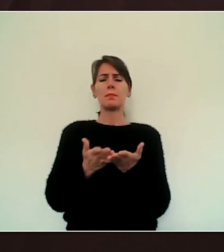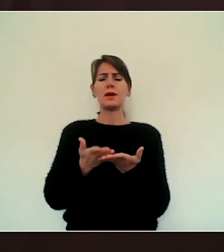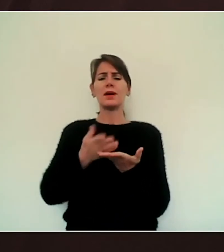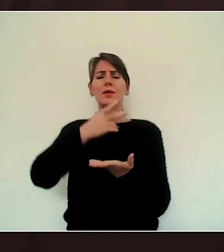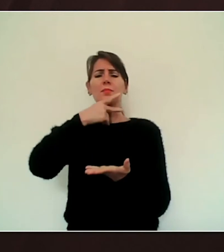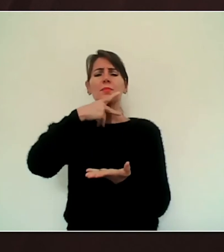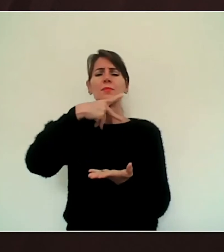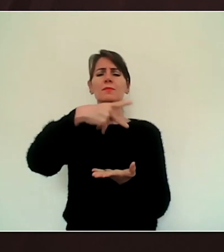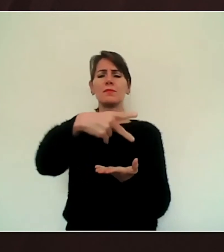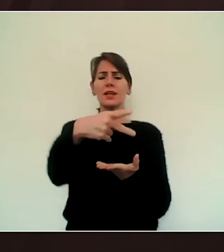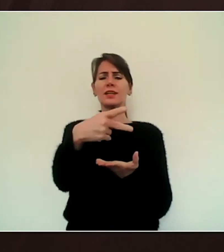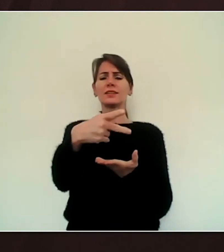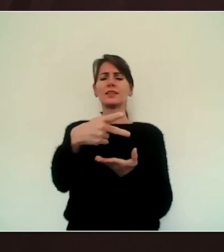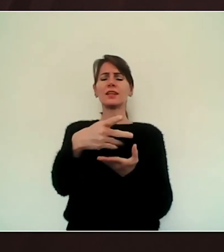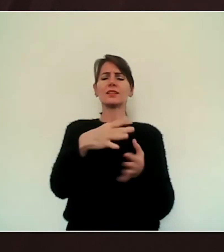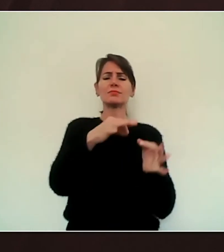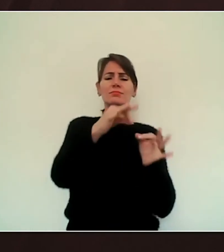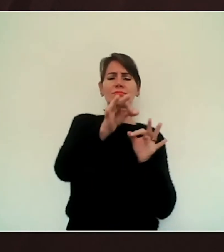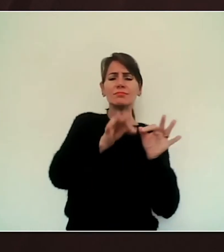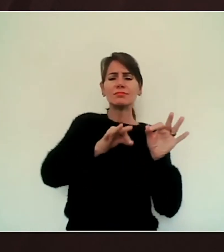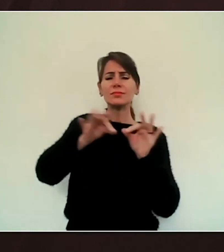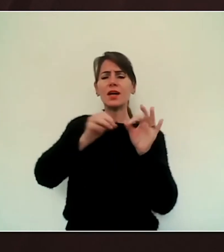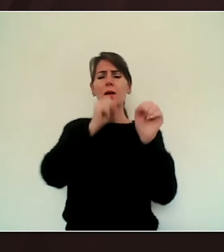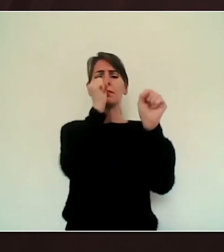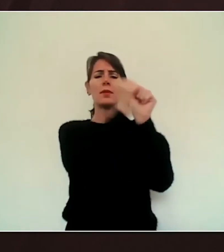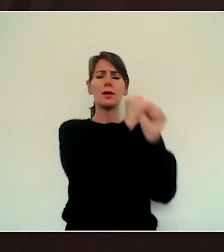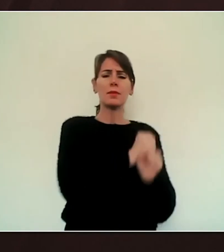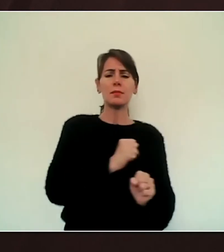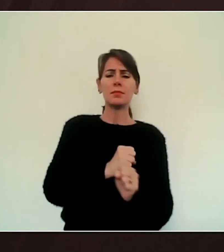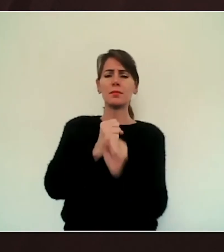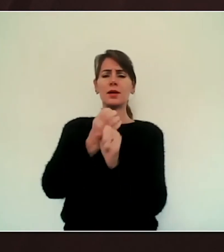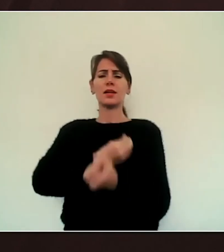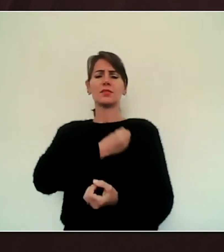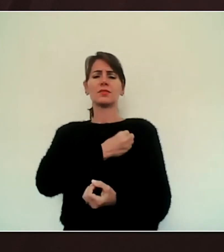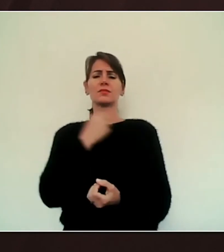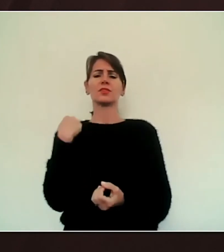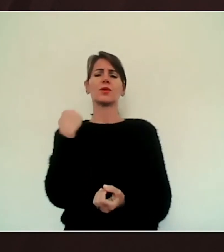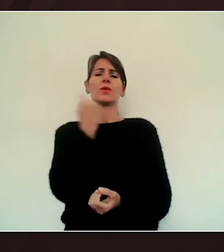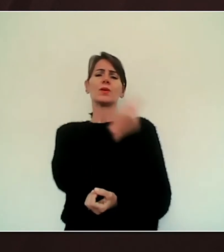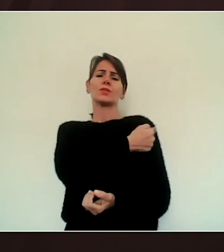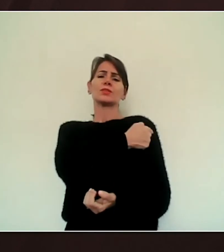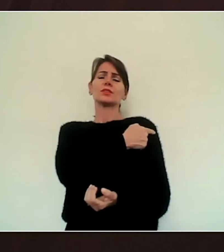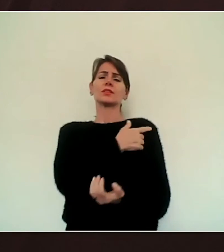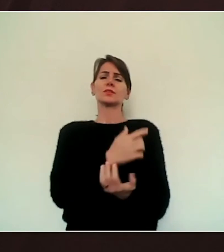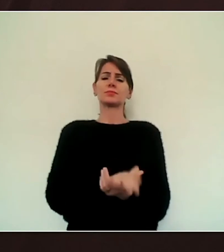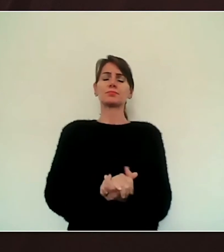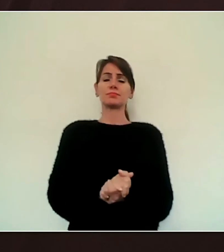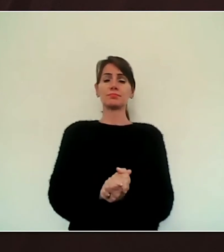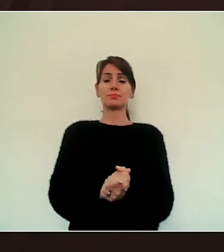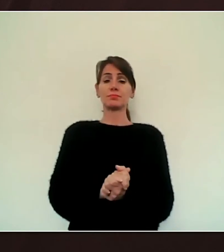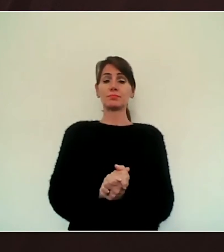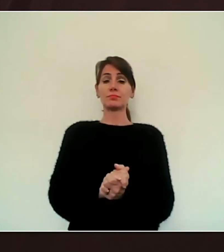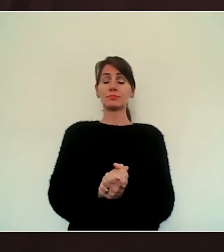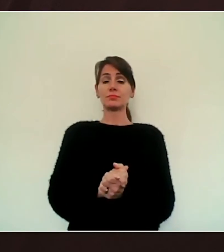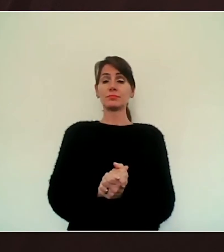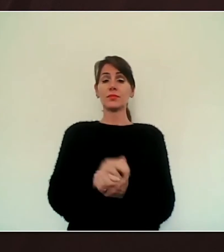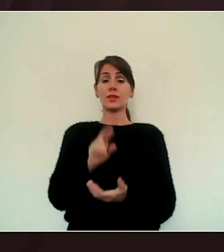seu trabalho, né, a todos os níveis. E nós não negamos o nome do Senhor,